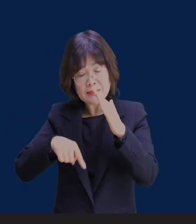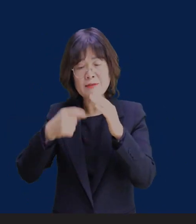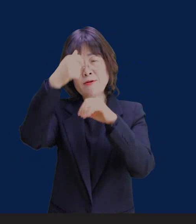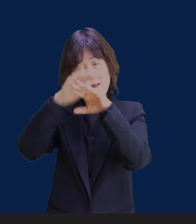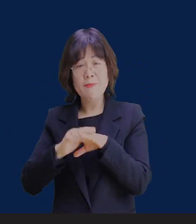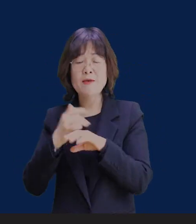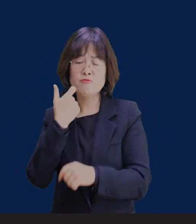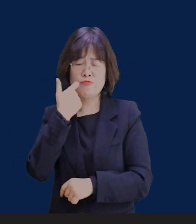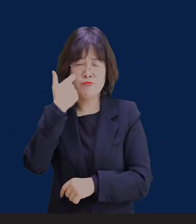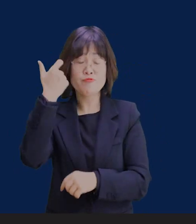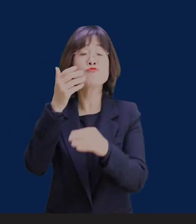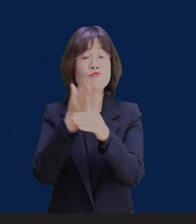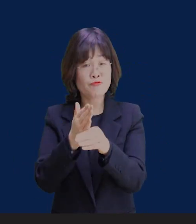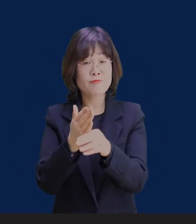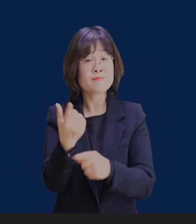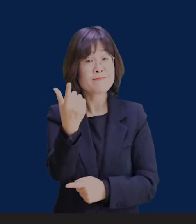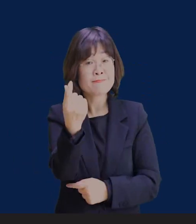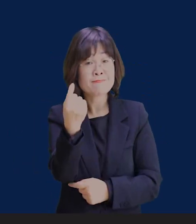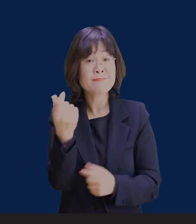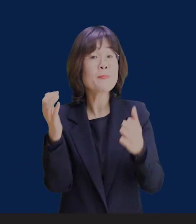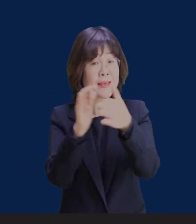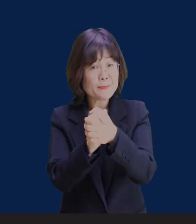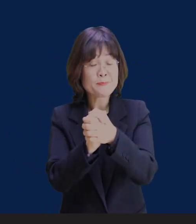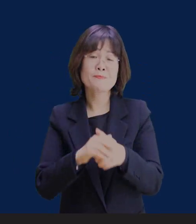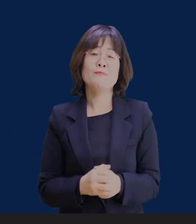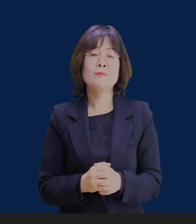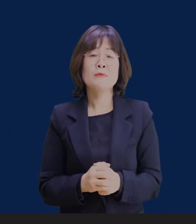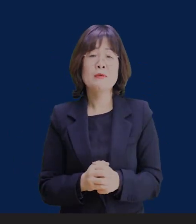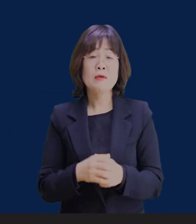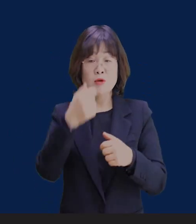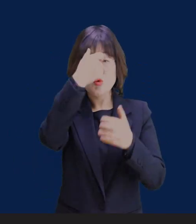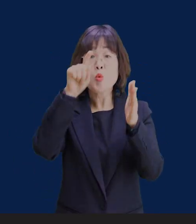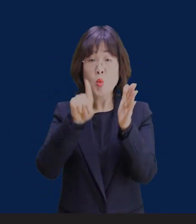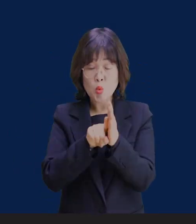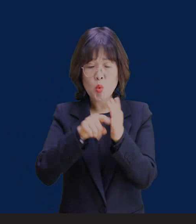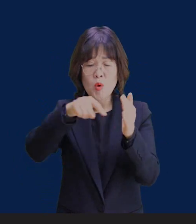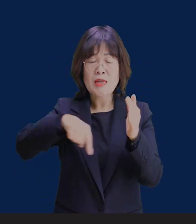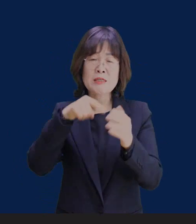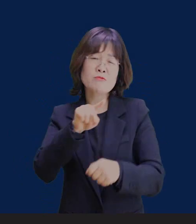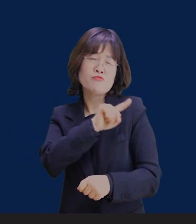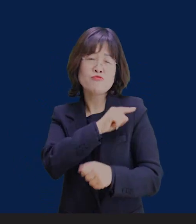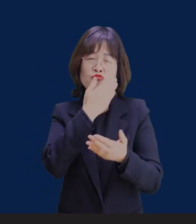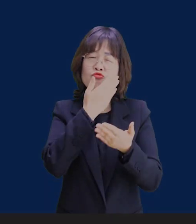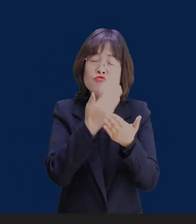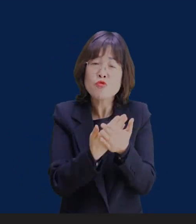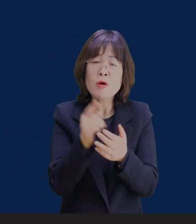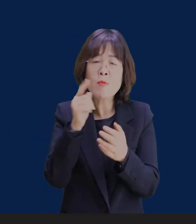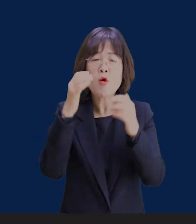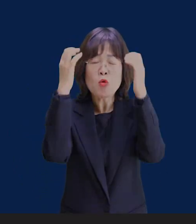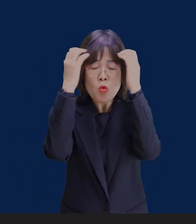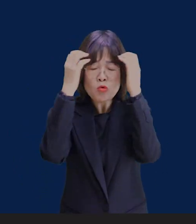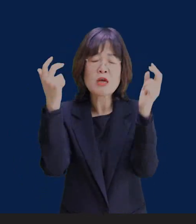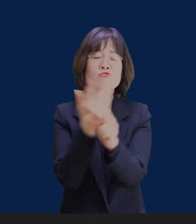수 없습니다. 여러분 아멘이시죠? 특별히 이번 한 주간은 기독교에서 대단히 중요한